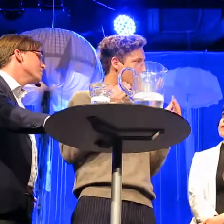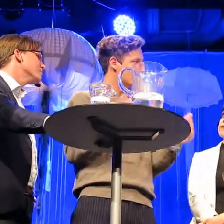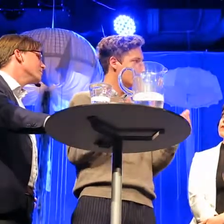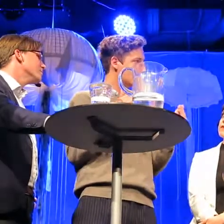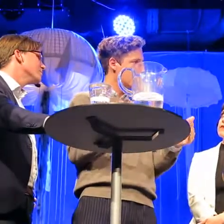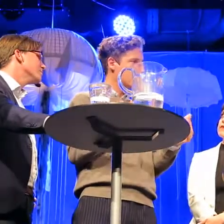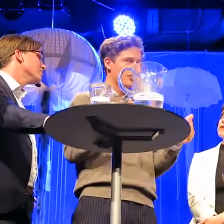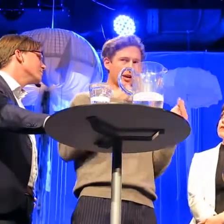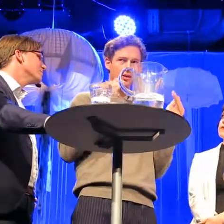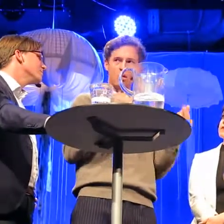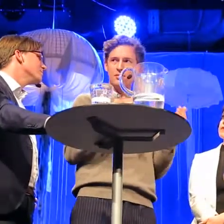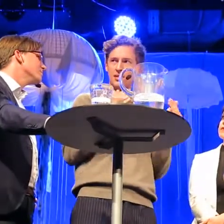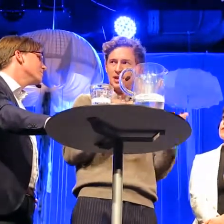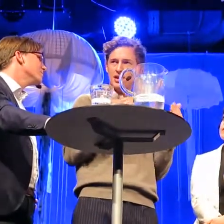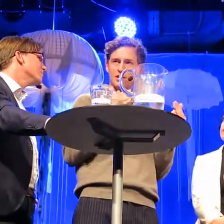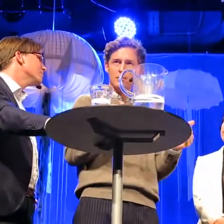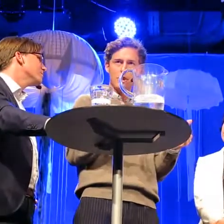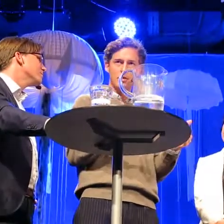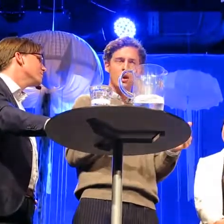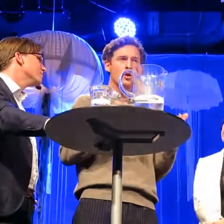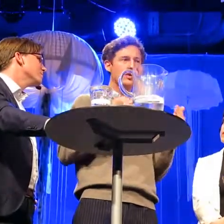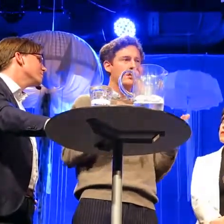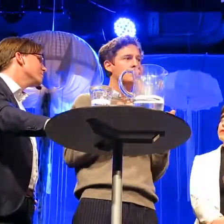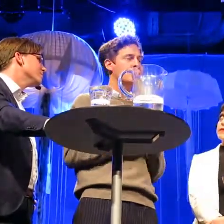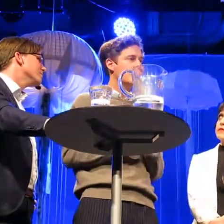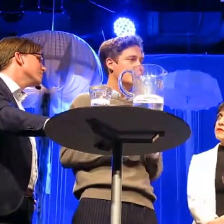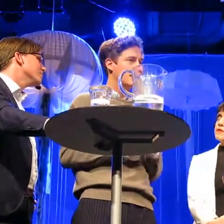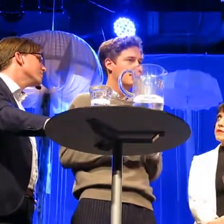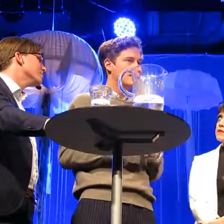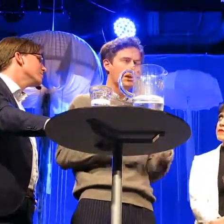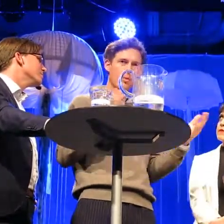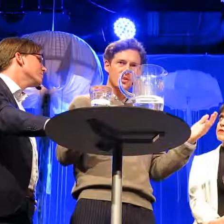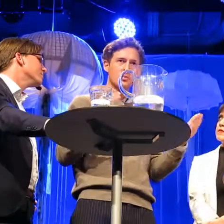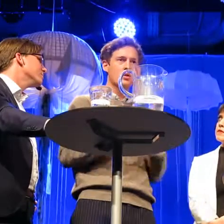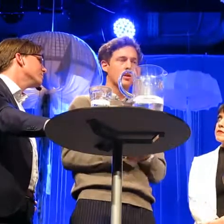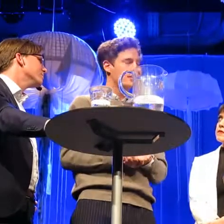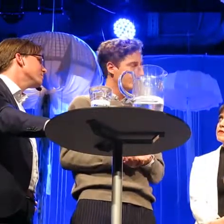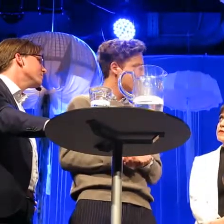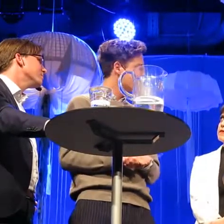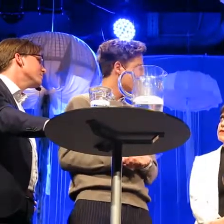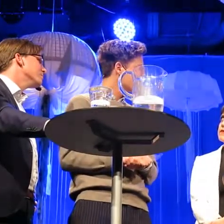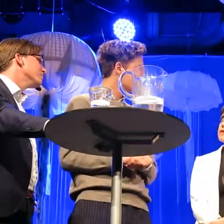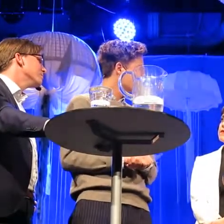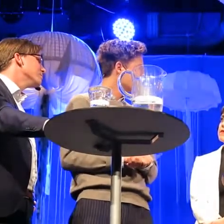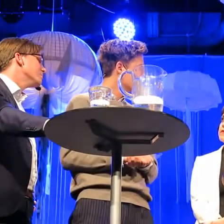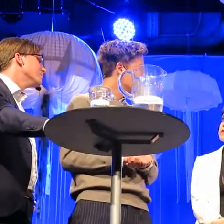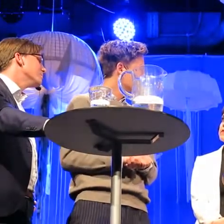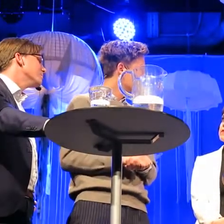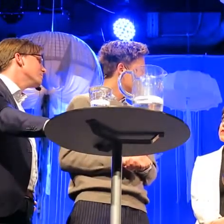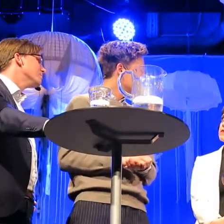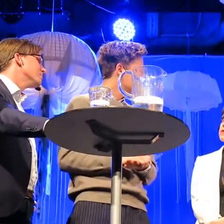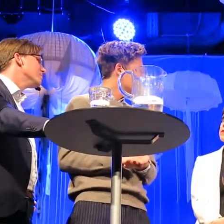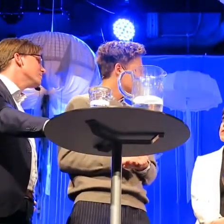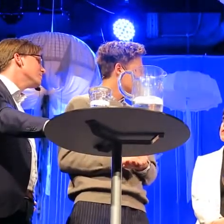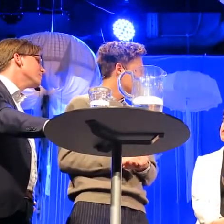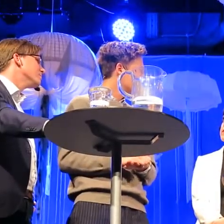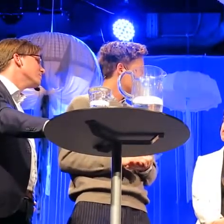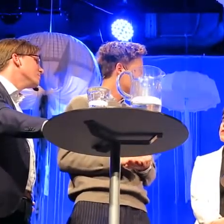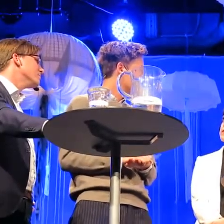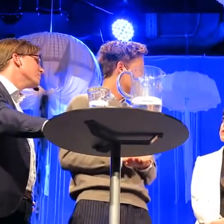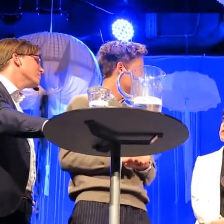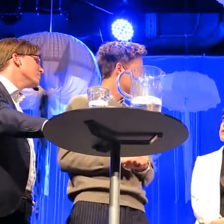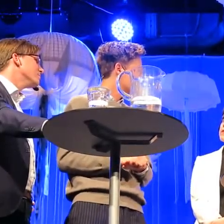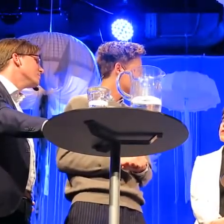pratar hela energisystemet. För det är de spelreglerna som behövs. Och där måste regeringen ändra sig. Jag hoppas att man gör det. Men var det svar på frågan att du säger ja till kvotplikt